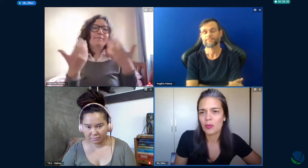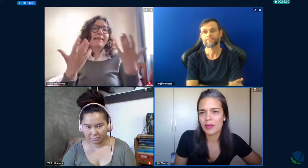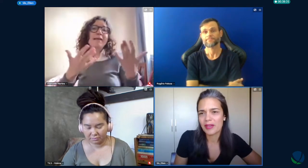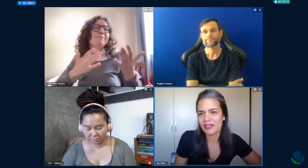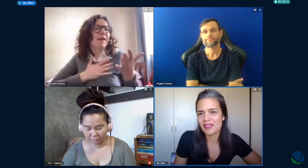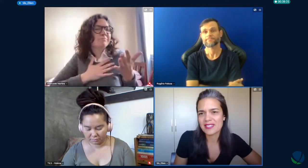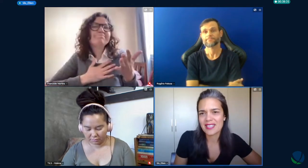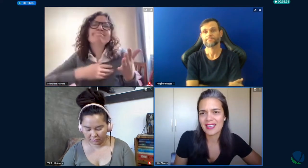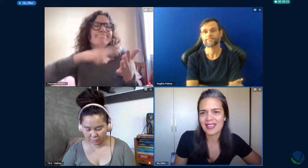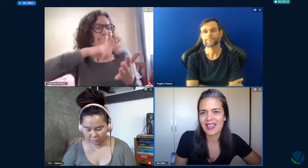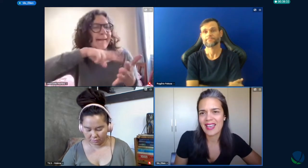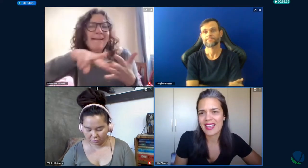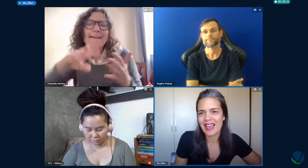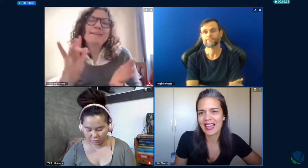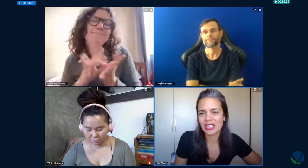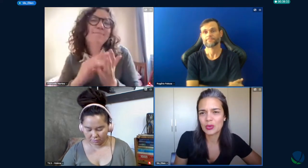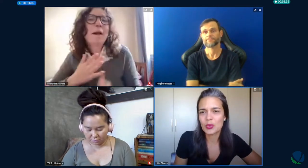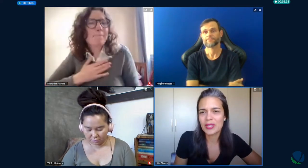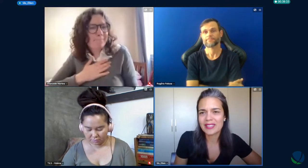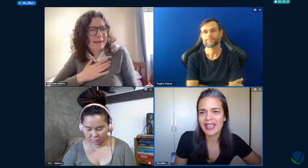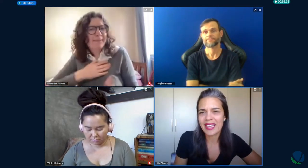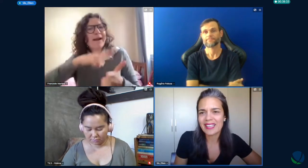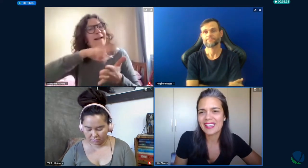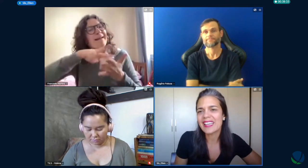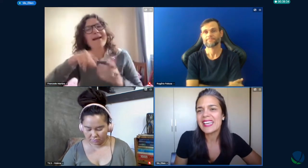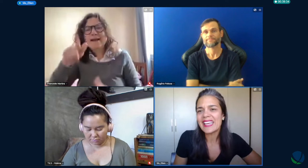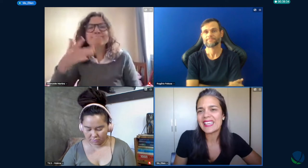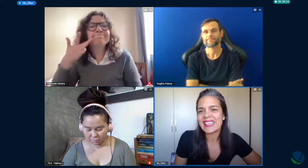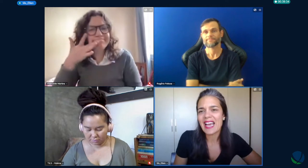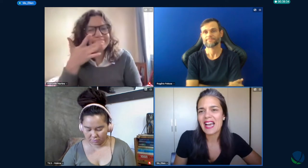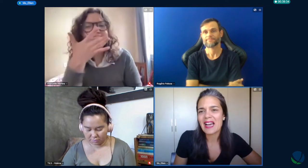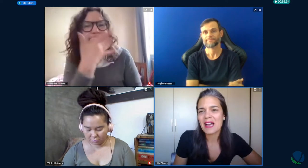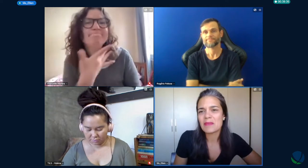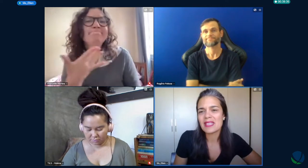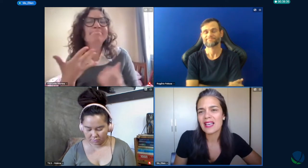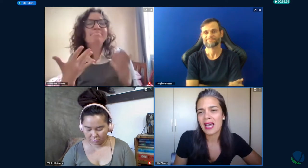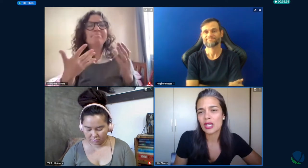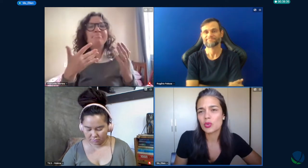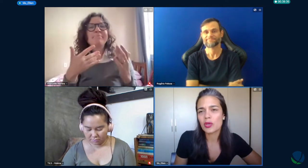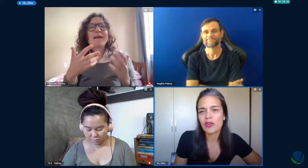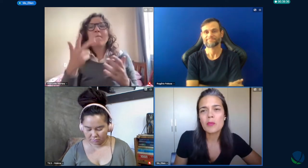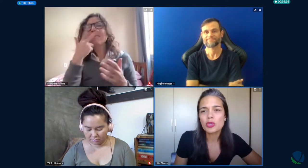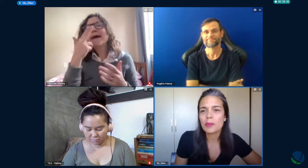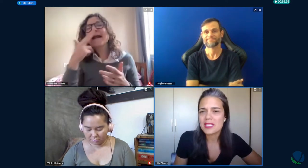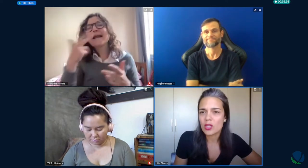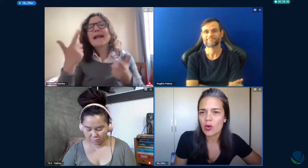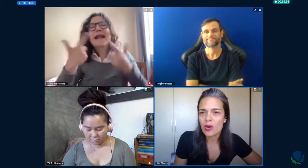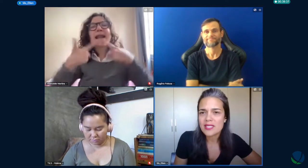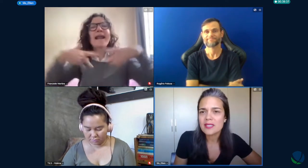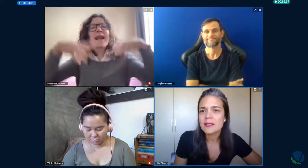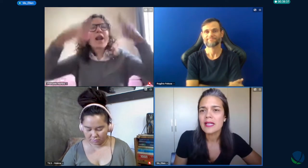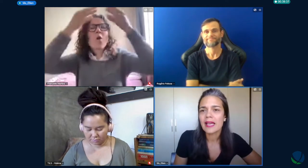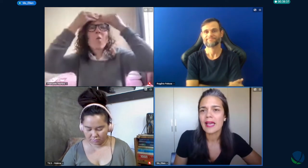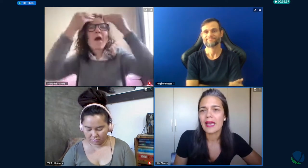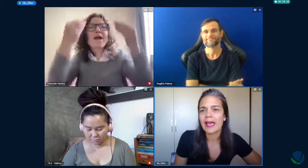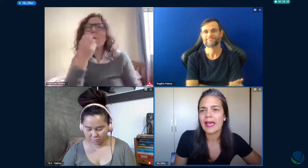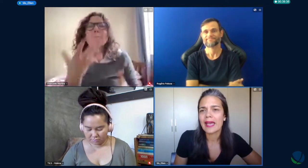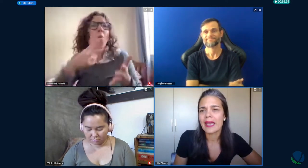eu preferi fazer a leitura dela, né? E a leitura foi muito